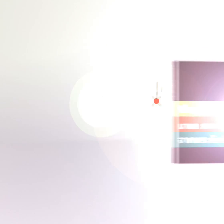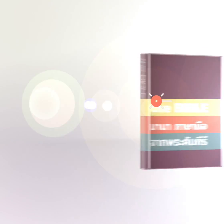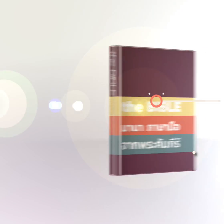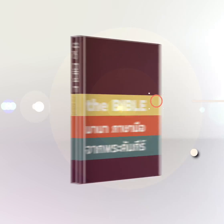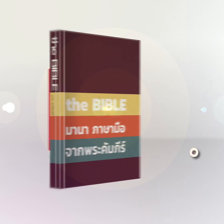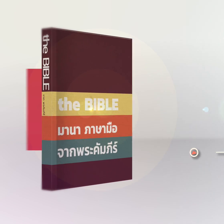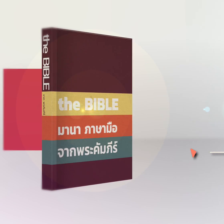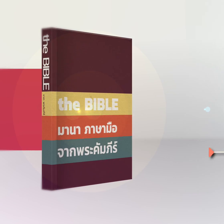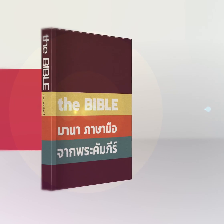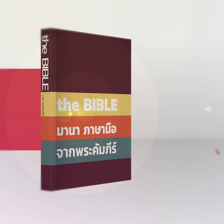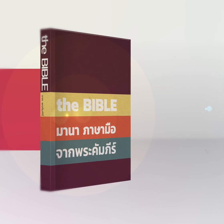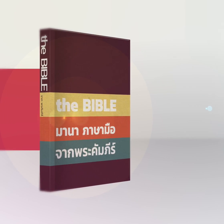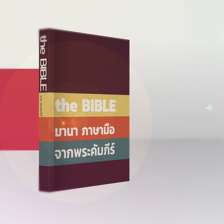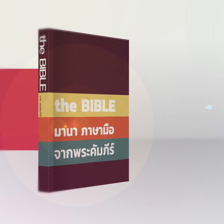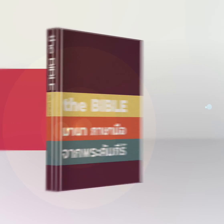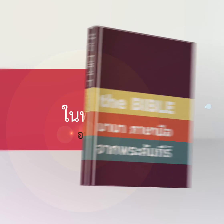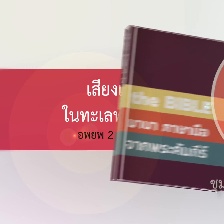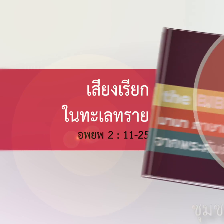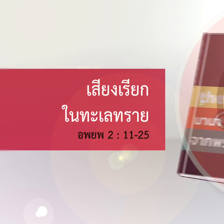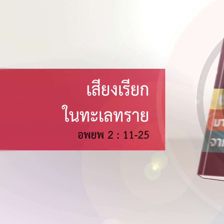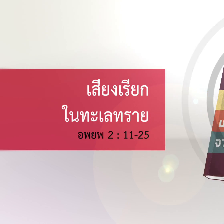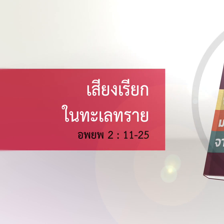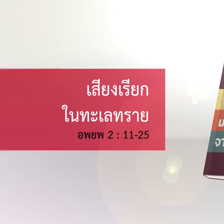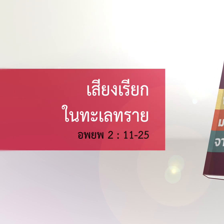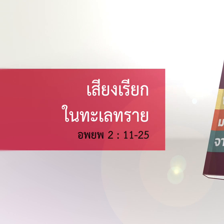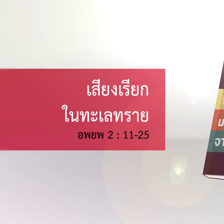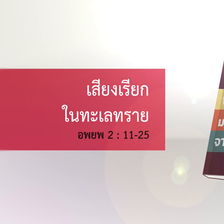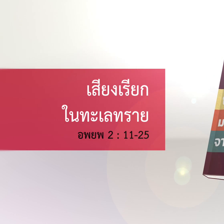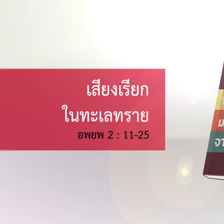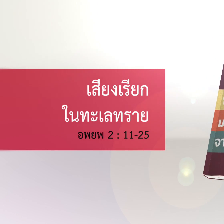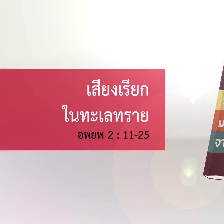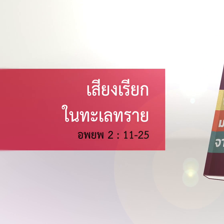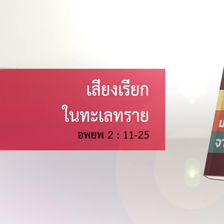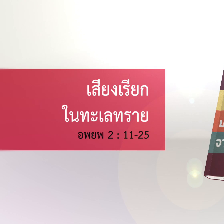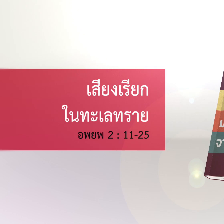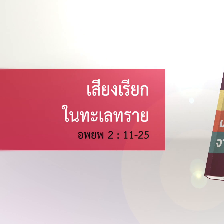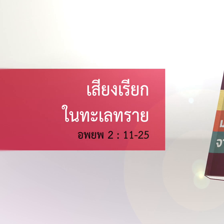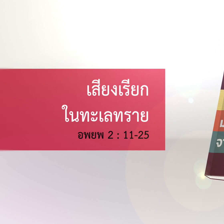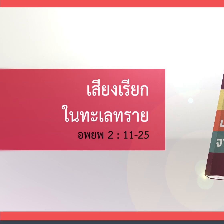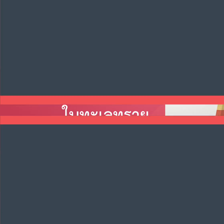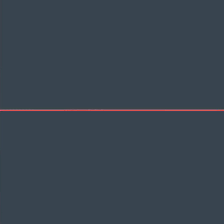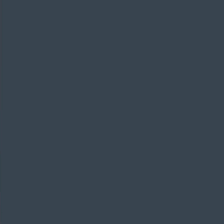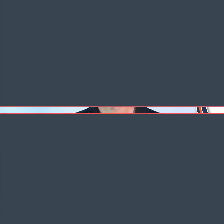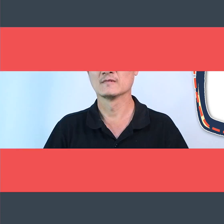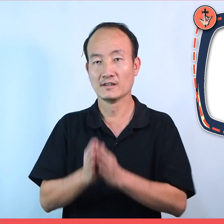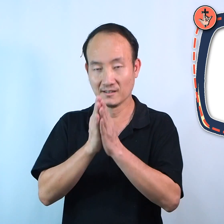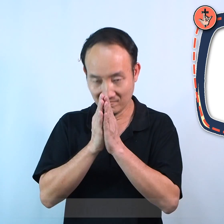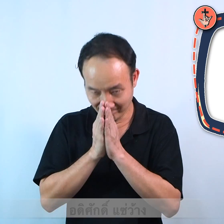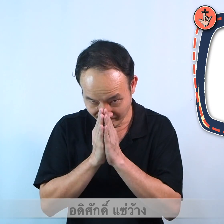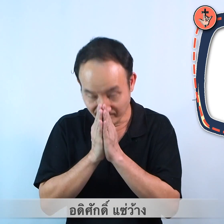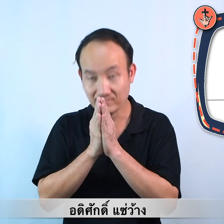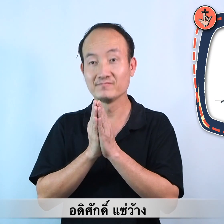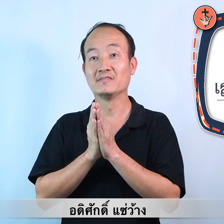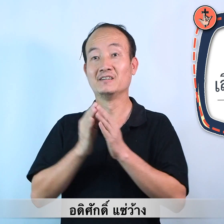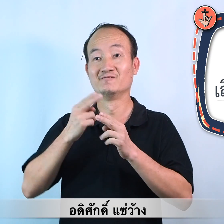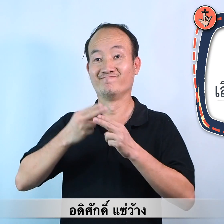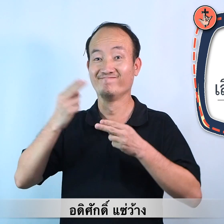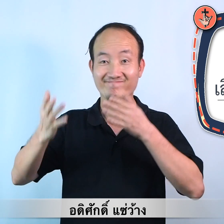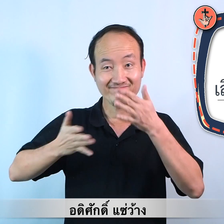มานาภาษามือตอนเสียงเรียกในทะเลทรายสวัสดีครับผม